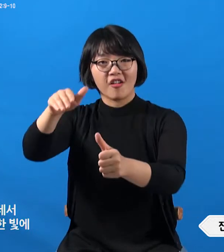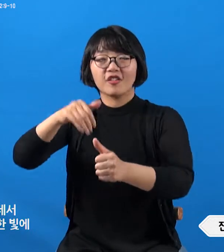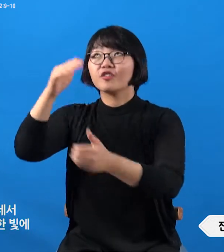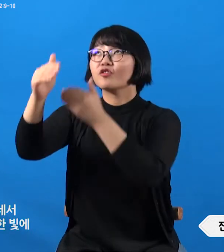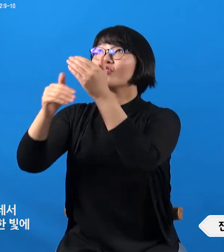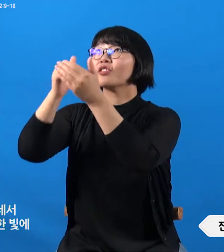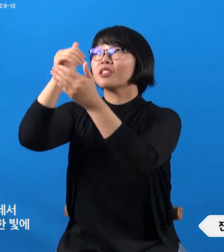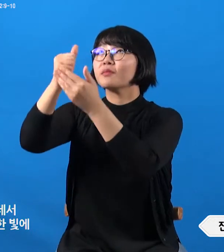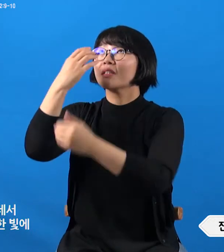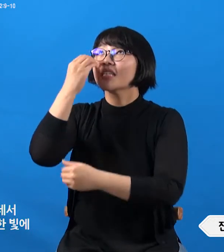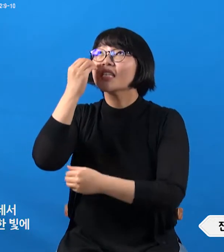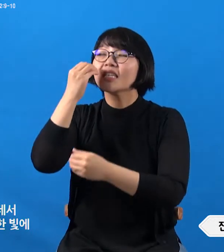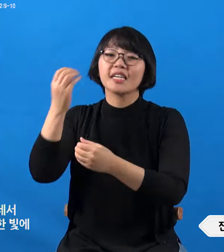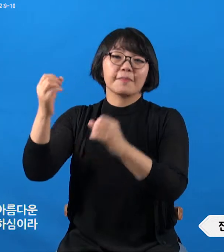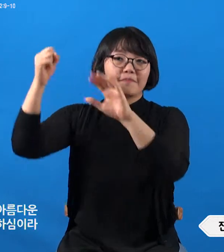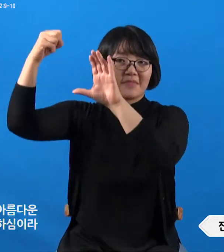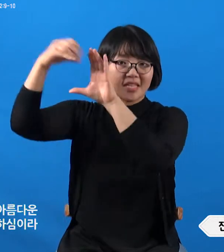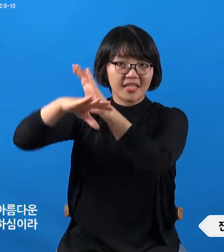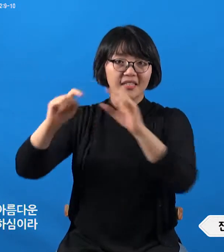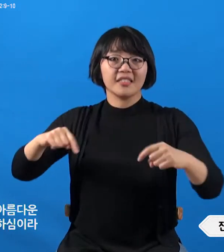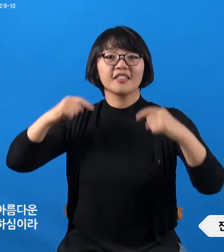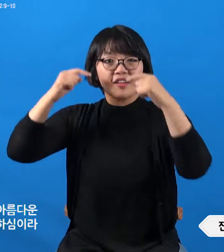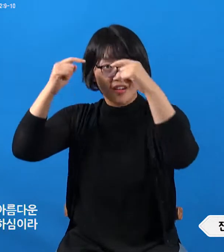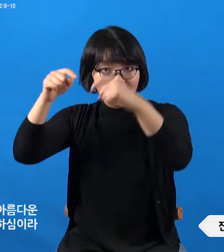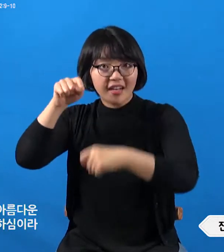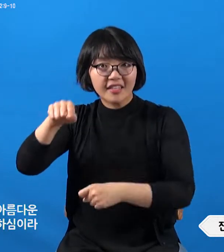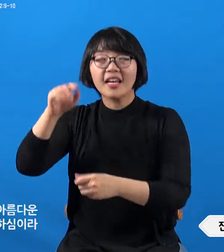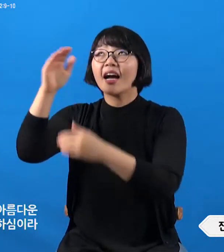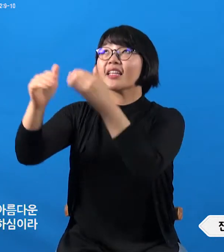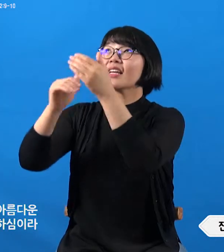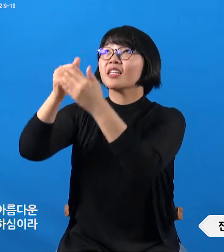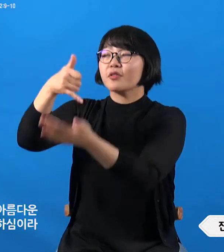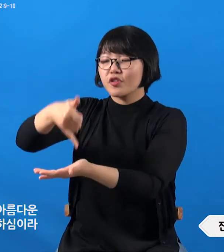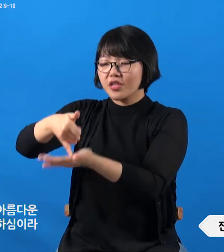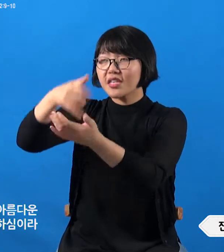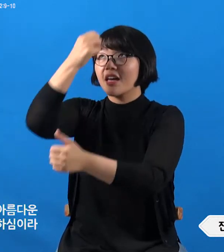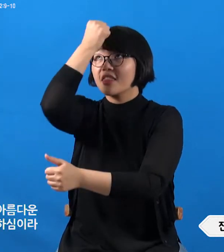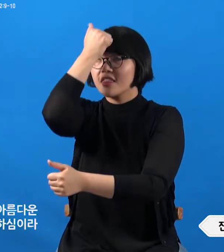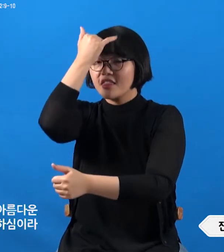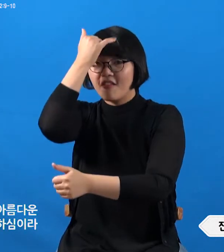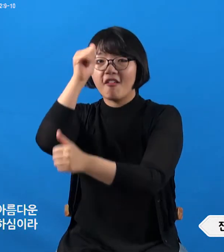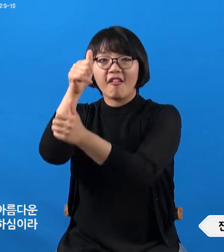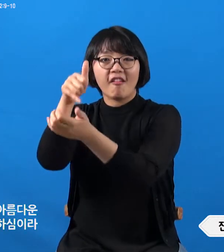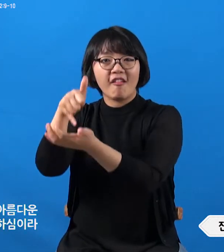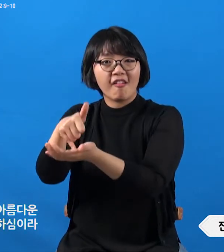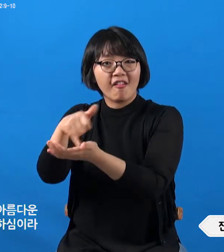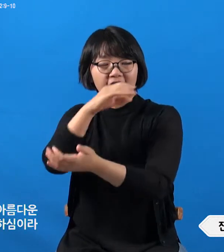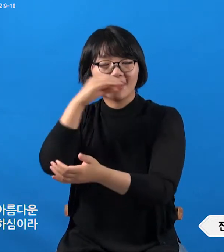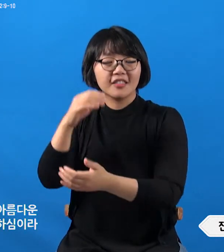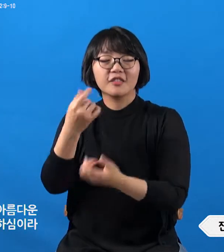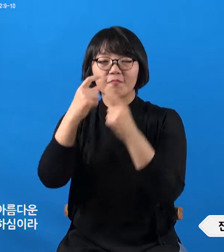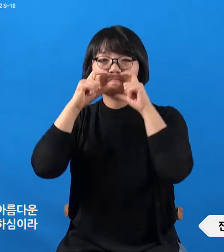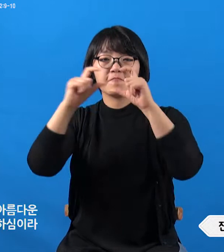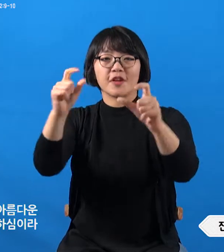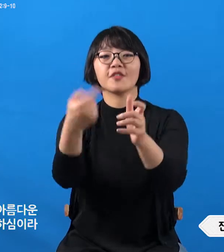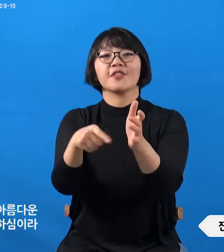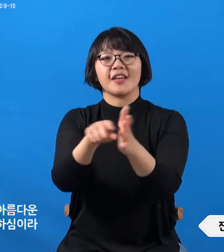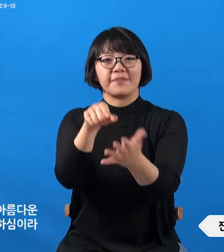그의 기이한 빛에 들어가게 하신 이의 아름다운 덕을 선포하게 하려 하심이라.